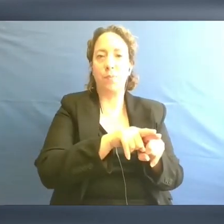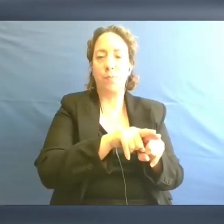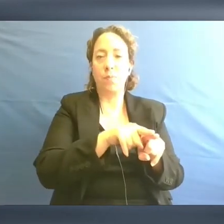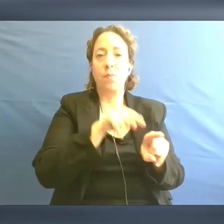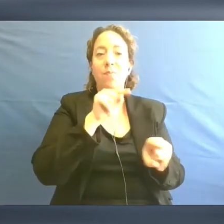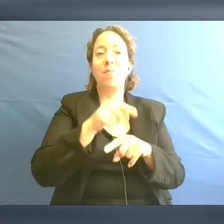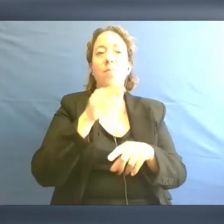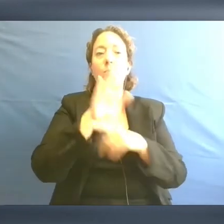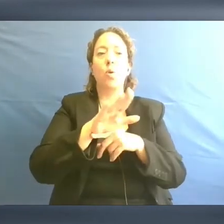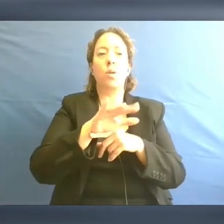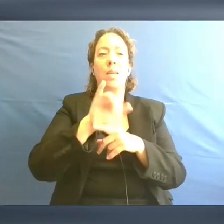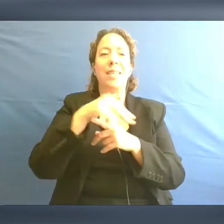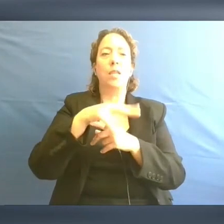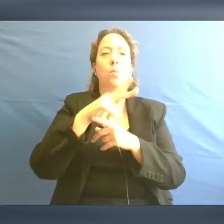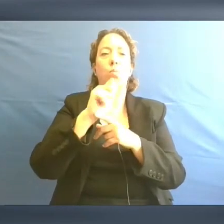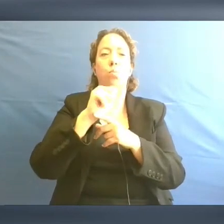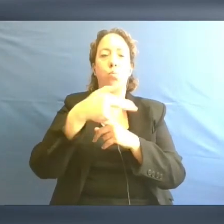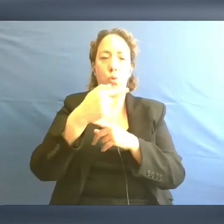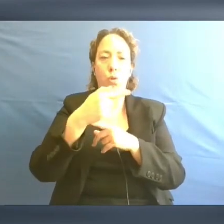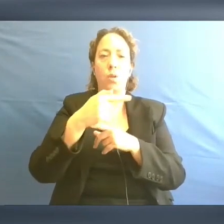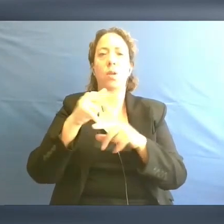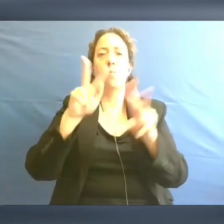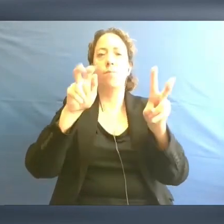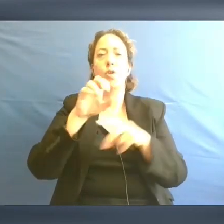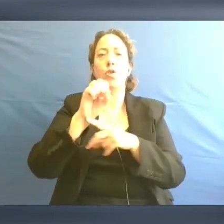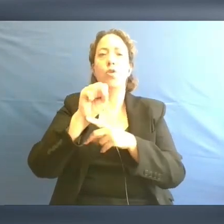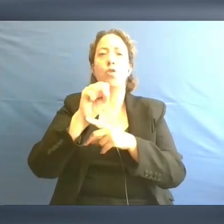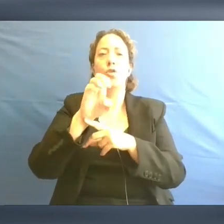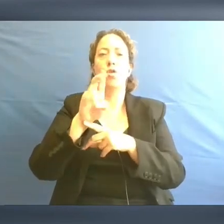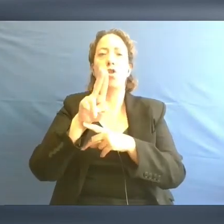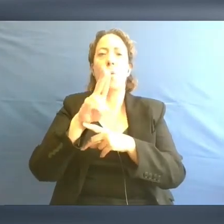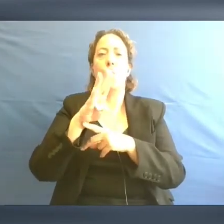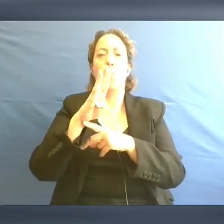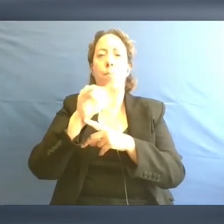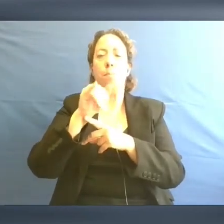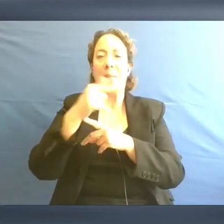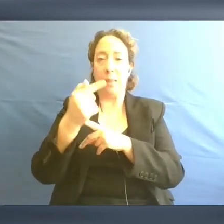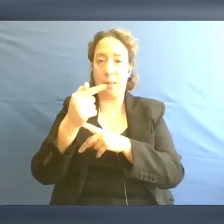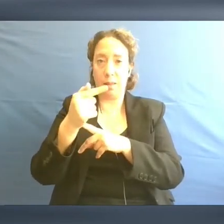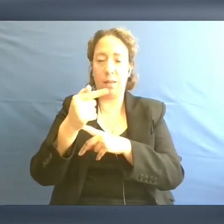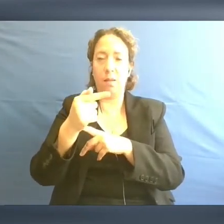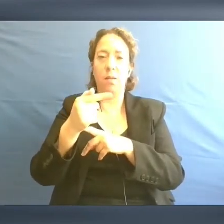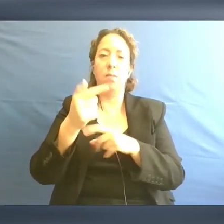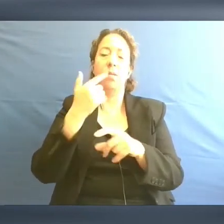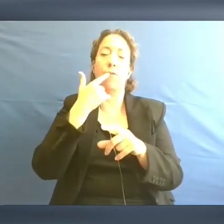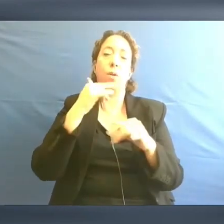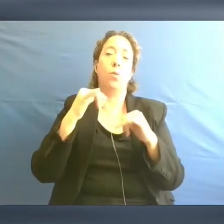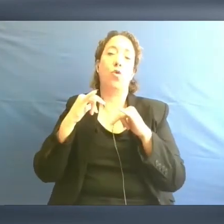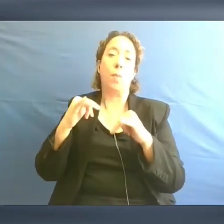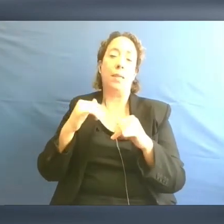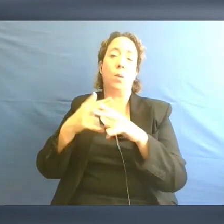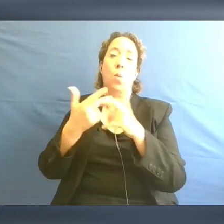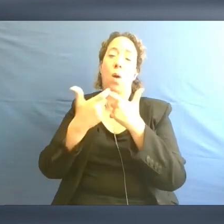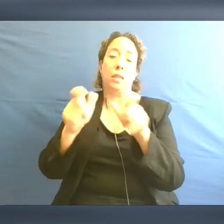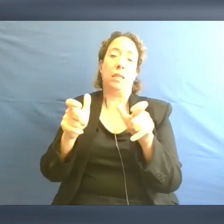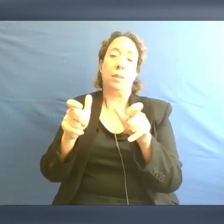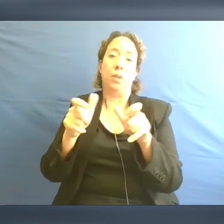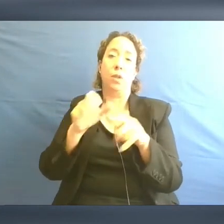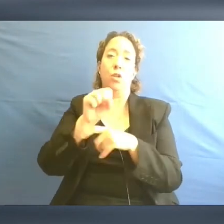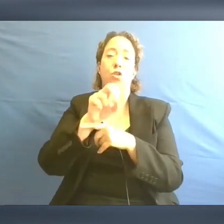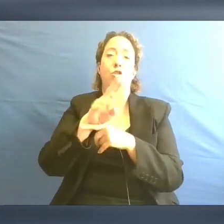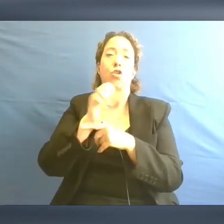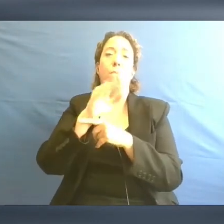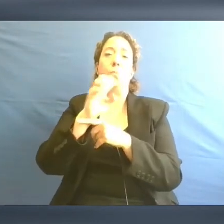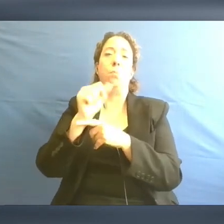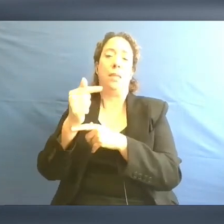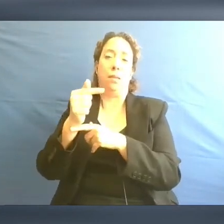un élément input de type submit. Donc, il a par défaut un nom accessible qui est submit query en anglais, mais qui